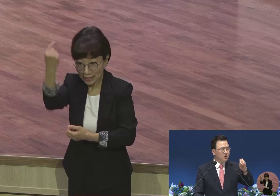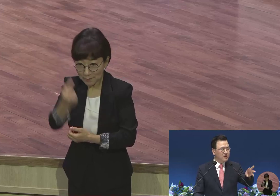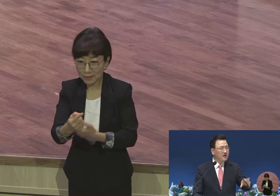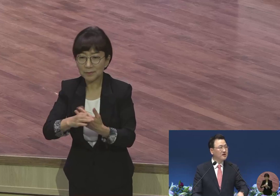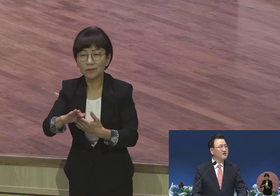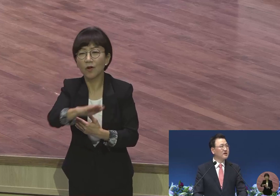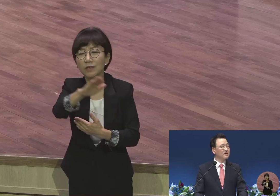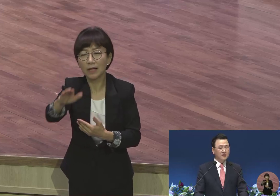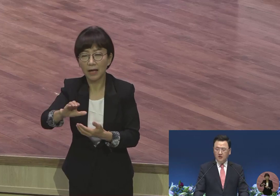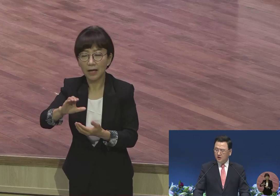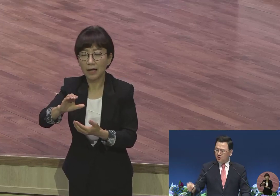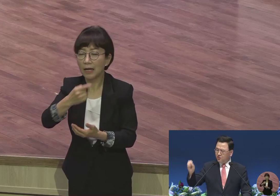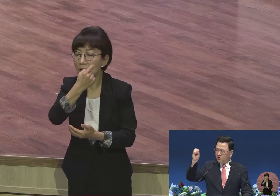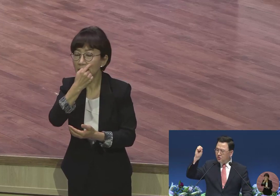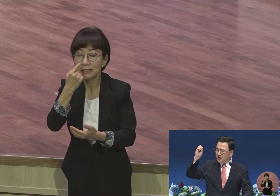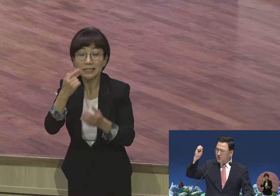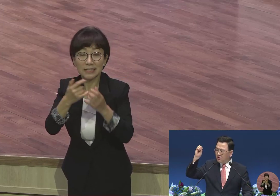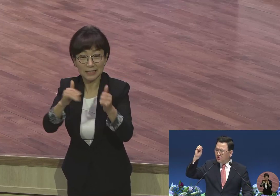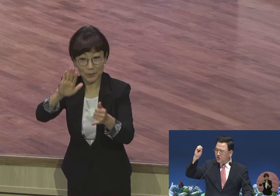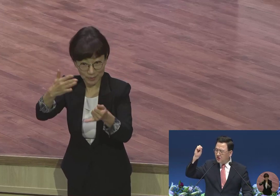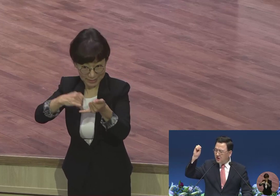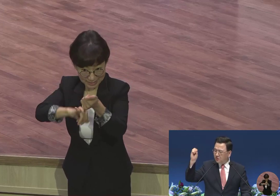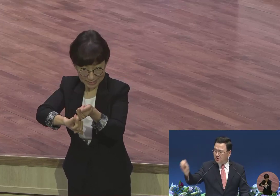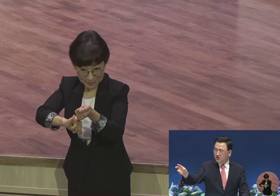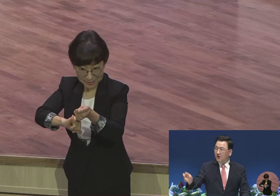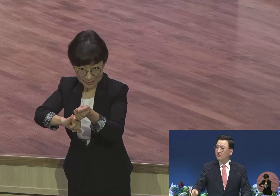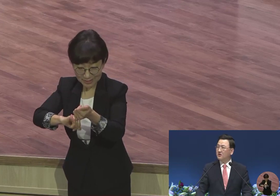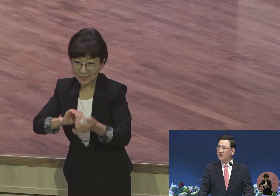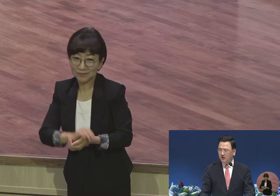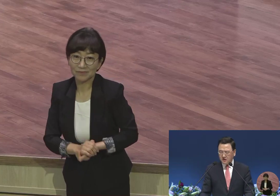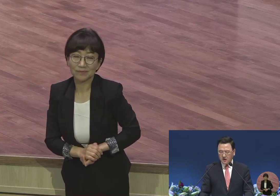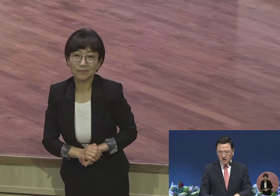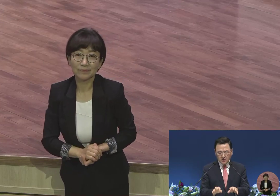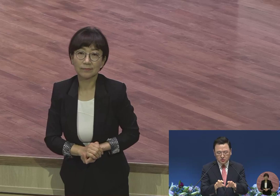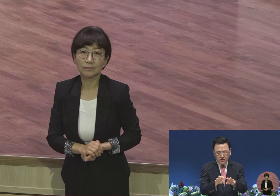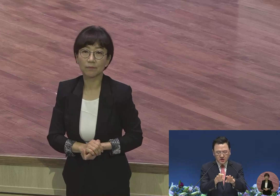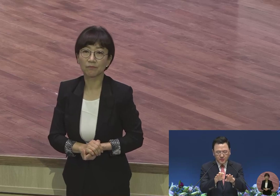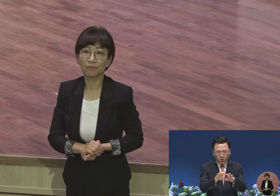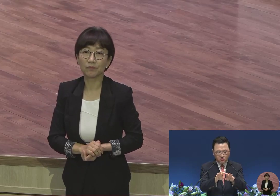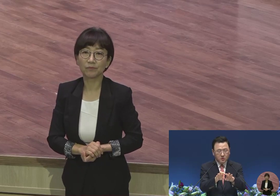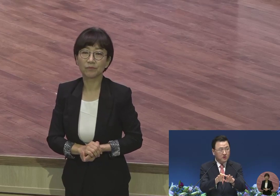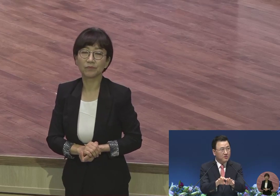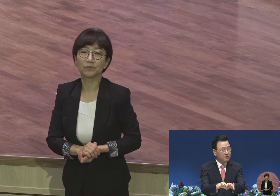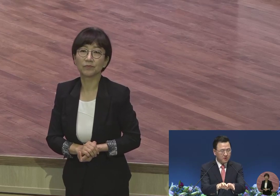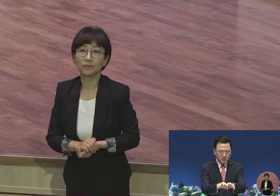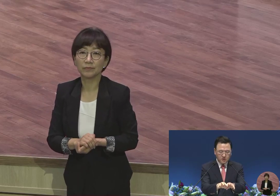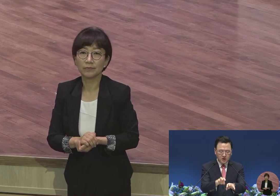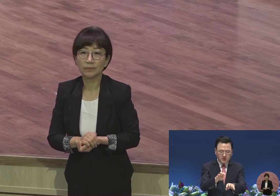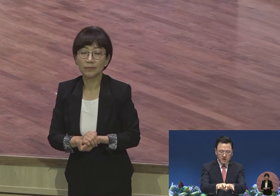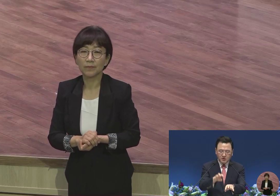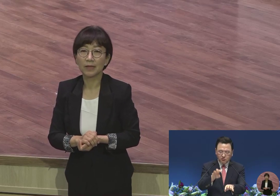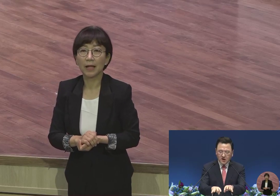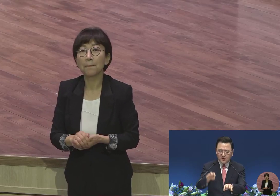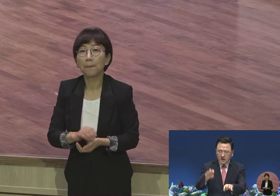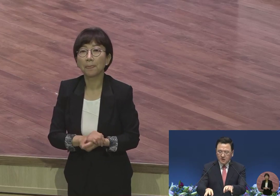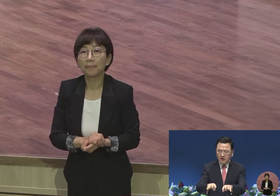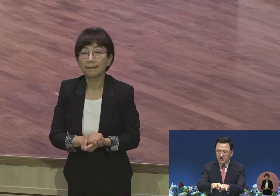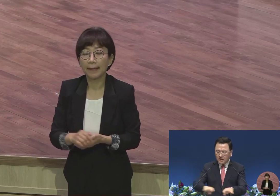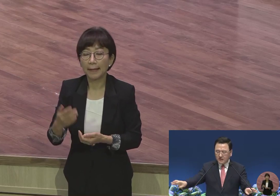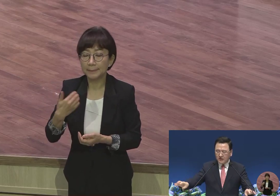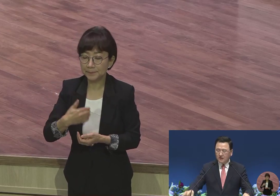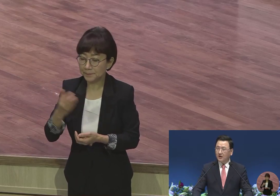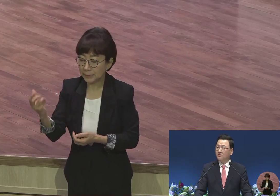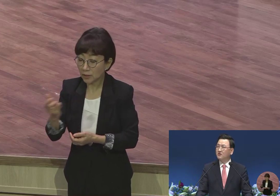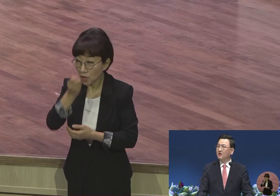너가 그리스도를 얘기하는데 순교적 정신을 가지고 증언할 것이다. 이때 예루살렘이 복음으로 정박되고 그 다음에 유다